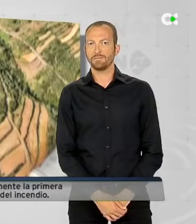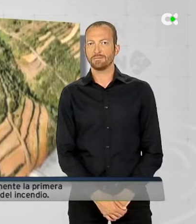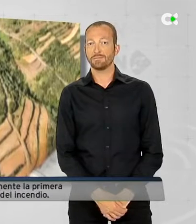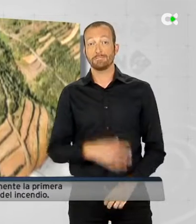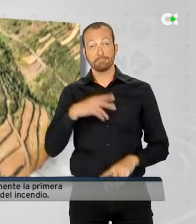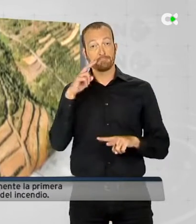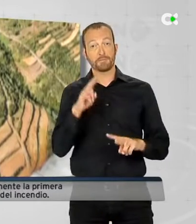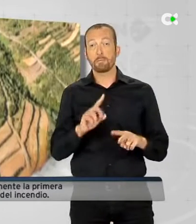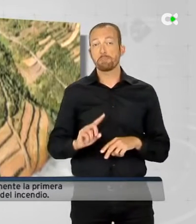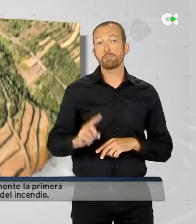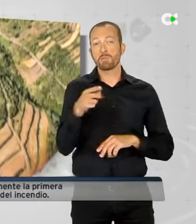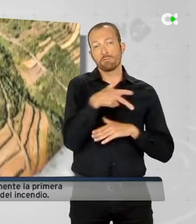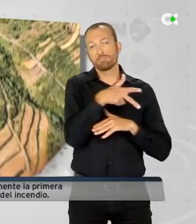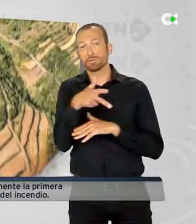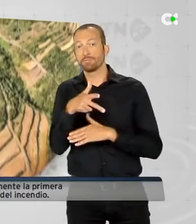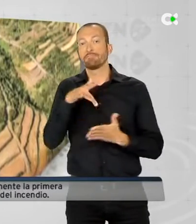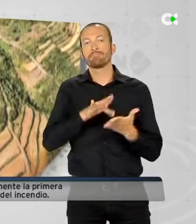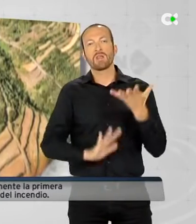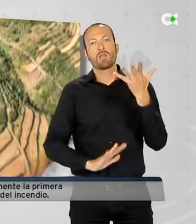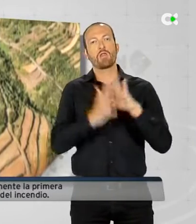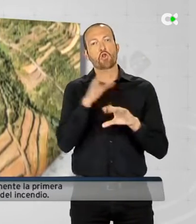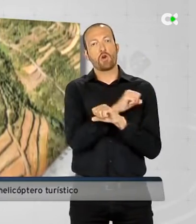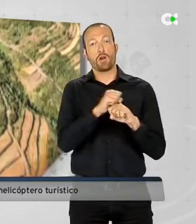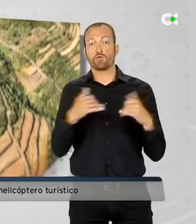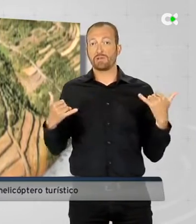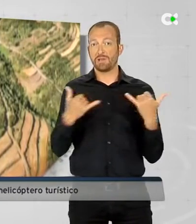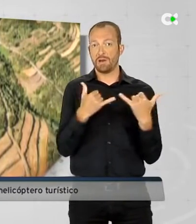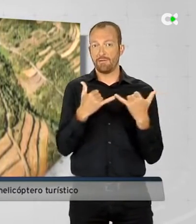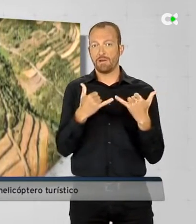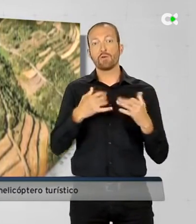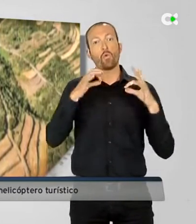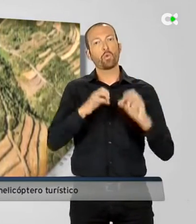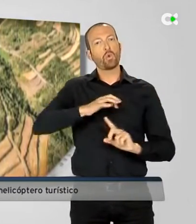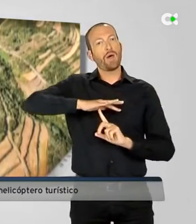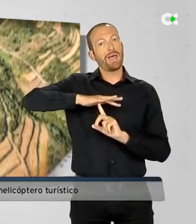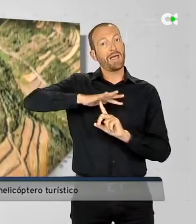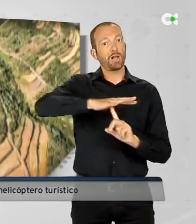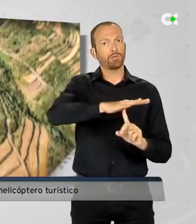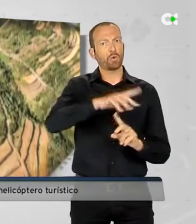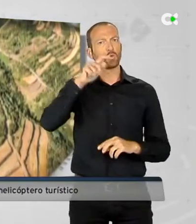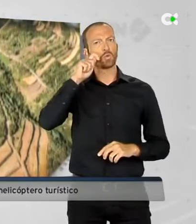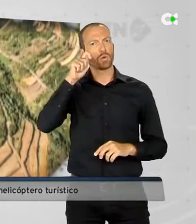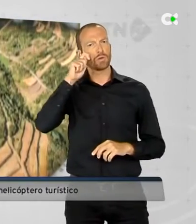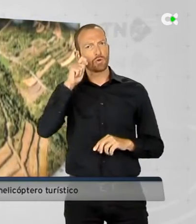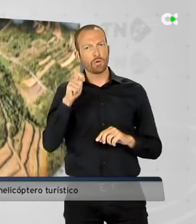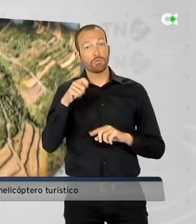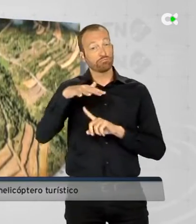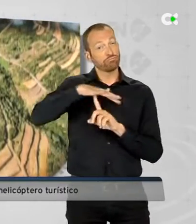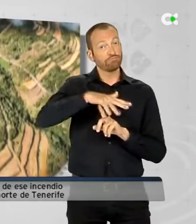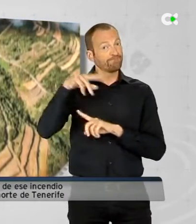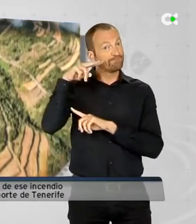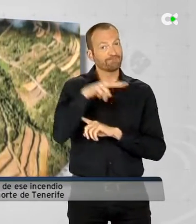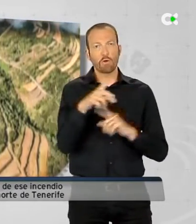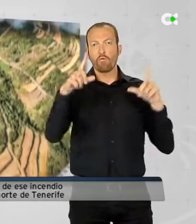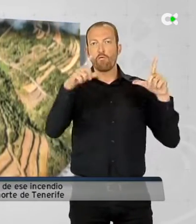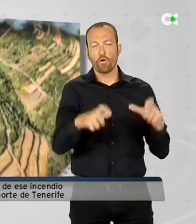Es posiblemente la primera imagen del incendio de Los Realejos en Tenerife. La captaba un helicóptero turístico que envió la